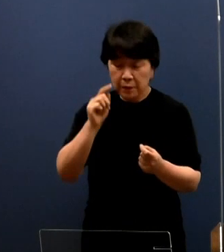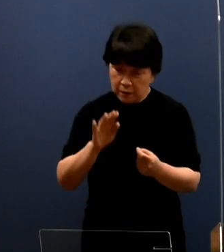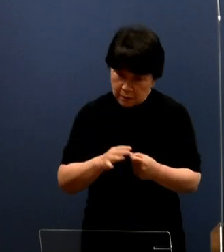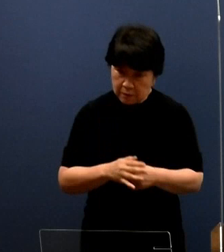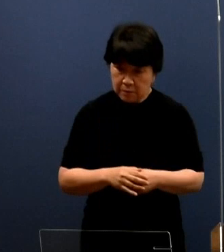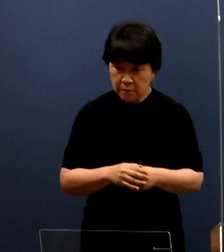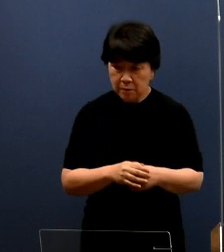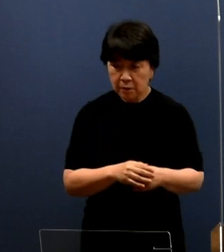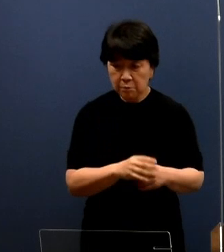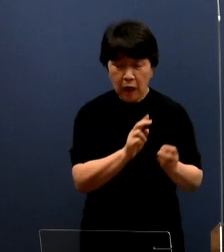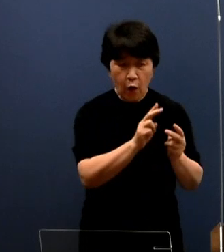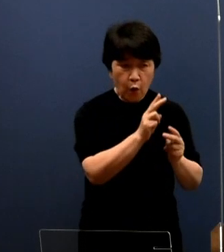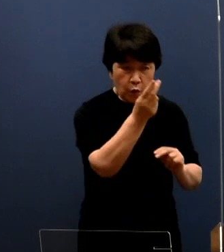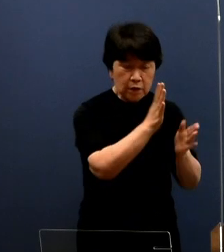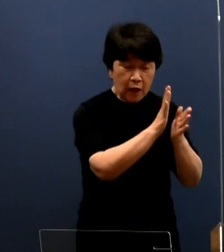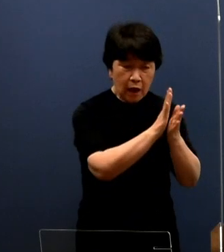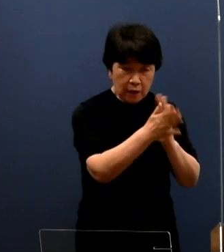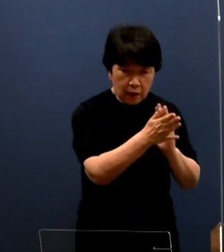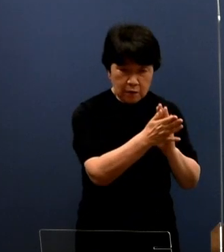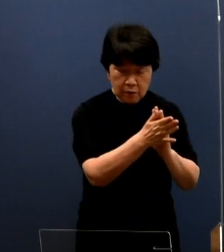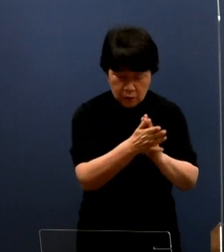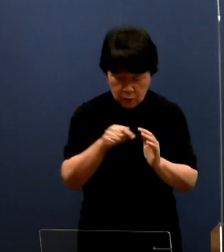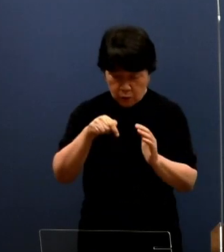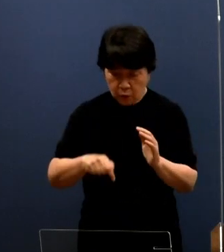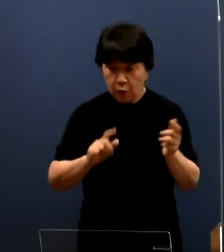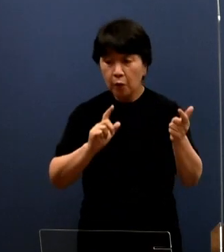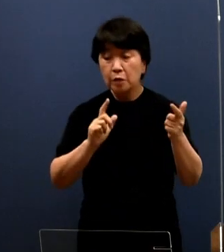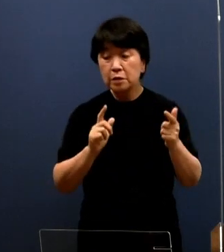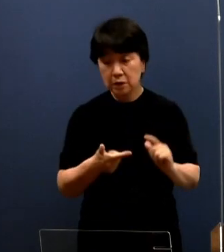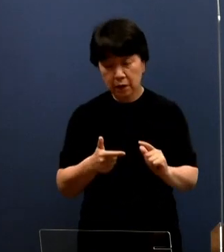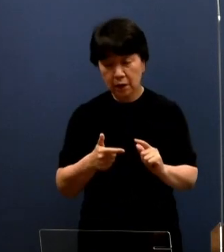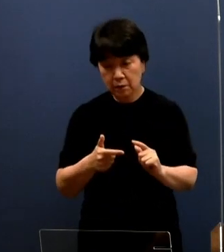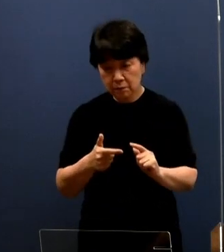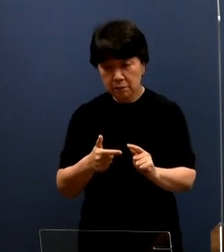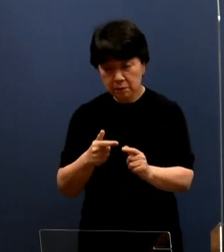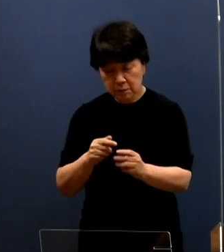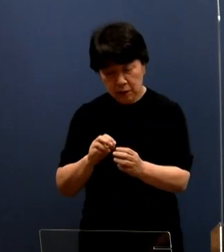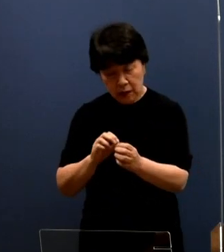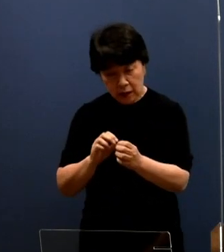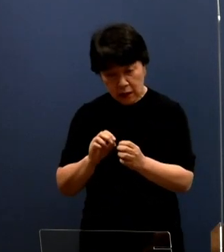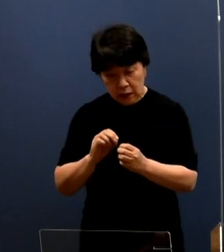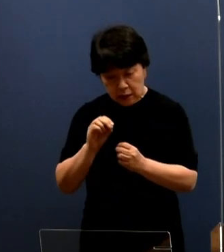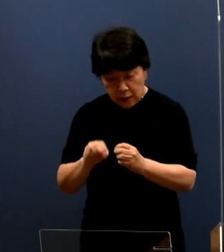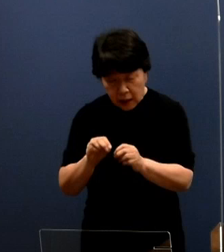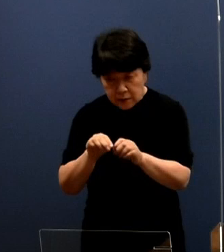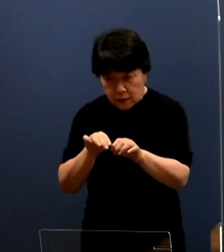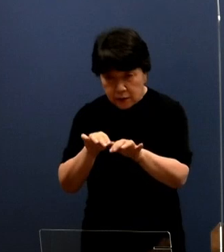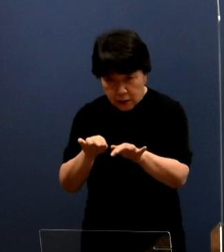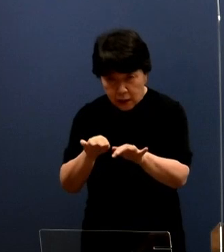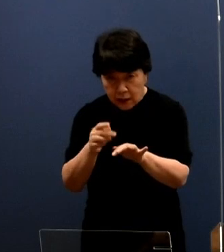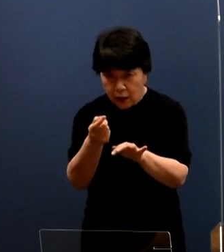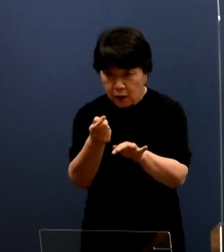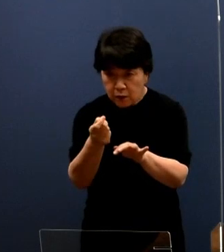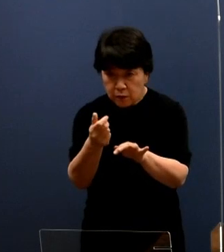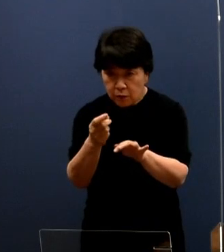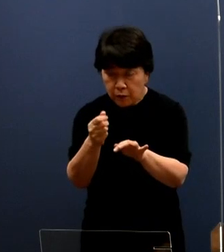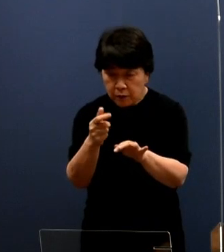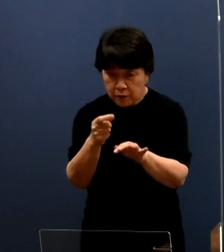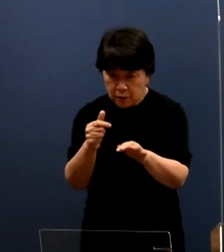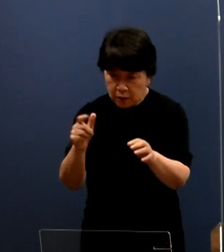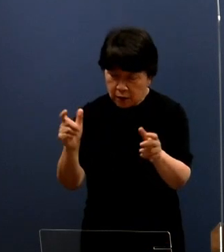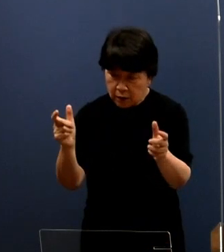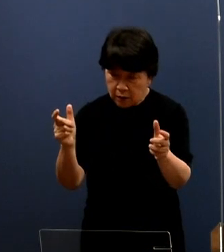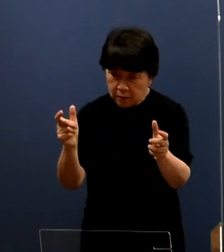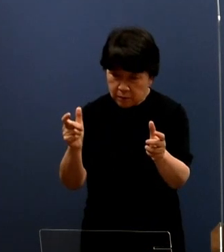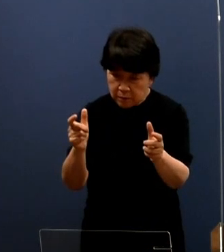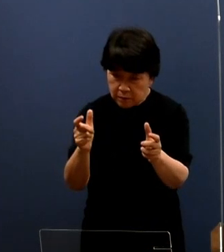沖縄県との違いが出ていると。 要するに感染者 の, その増え方が、比率が下がってきているということでよろしいわけですよね。 そうですね、